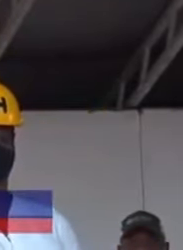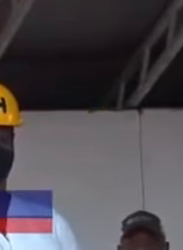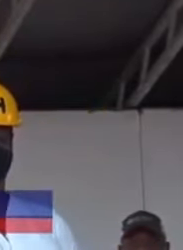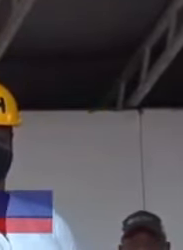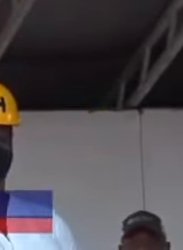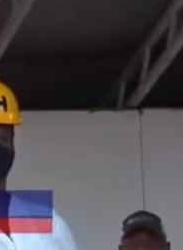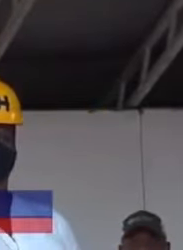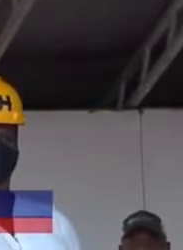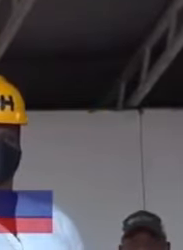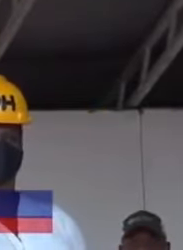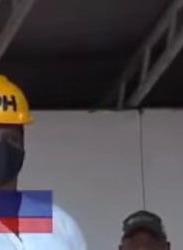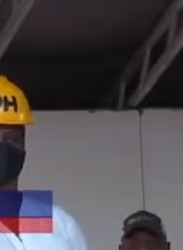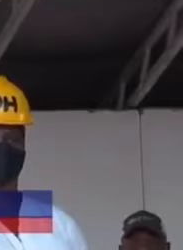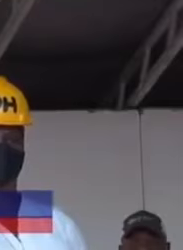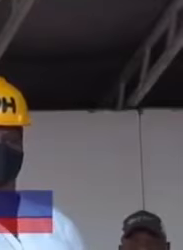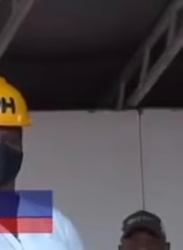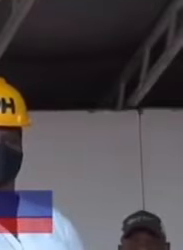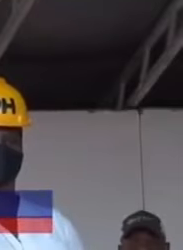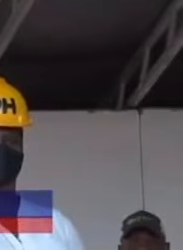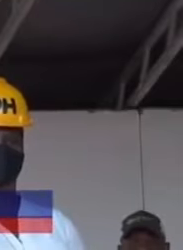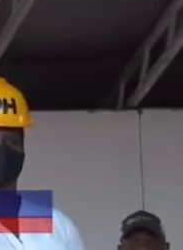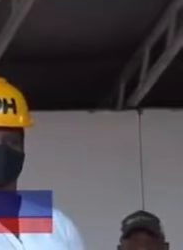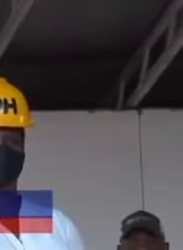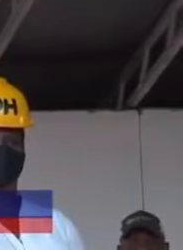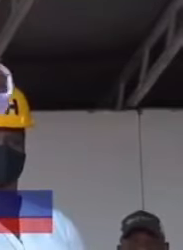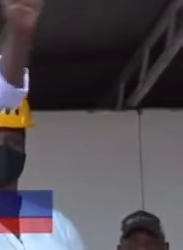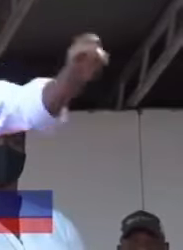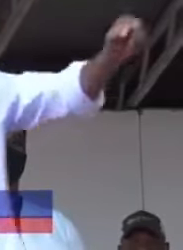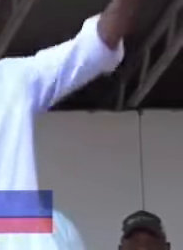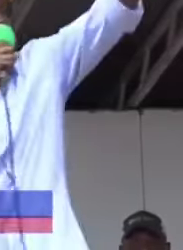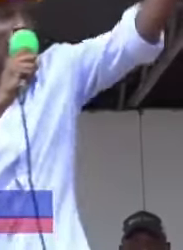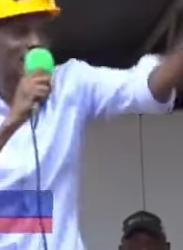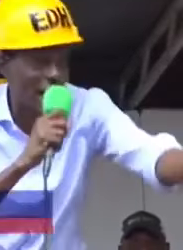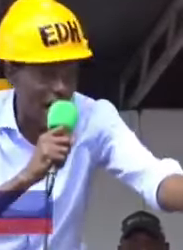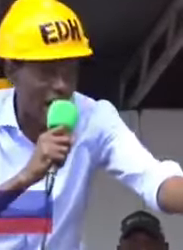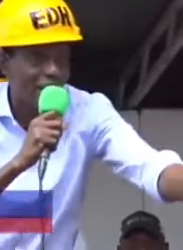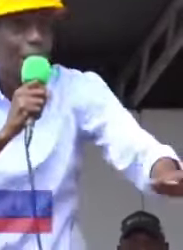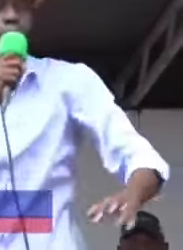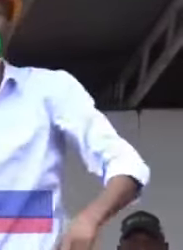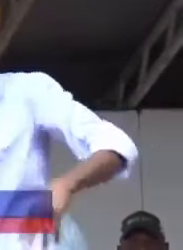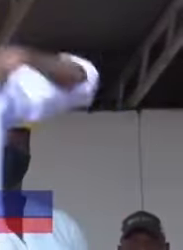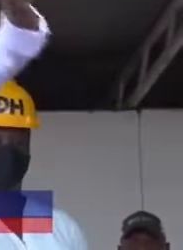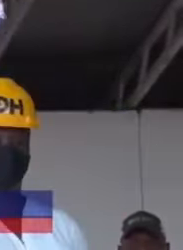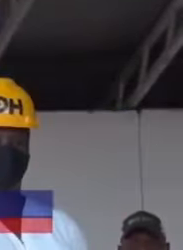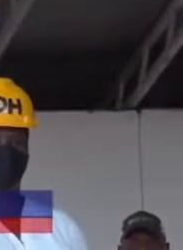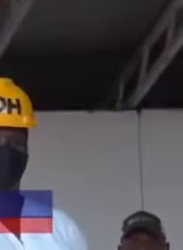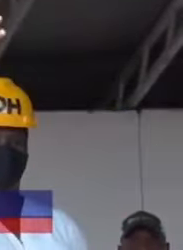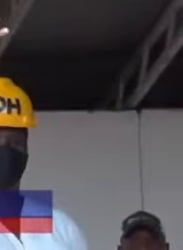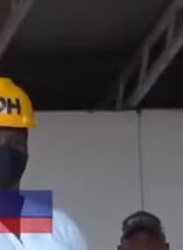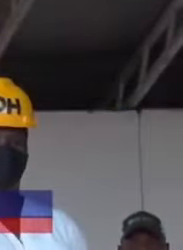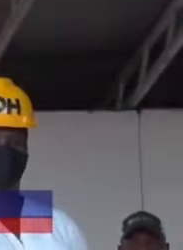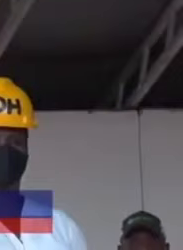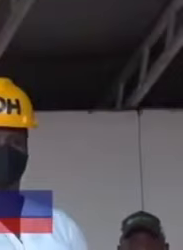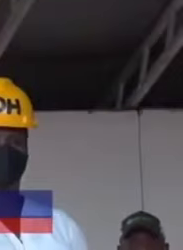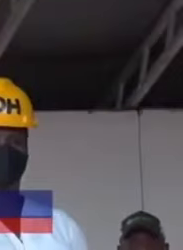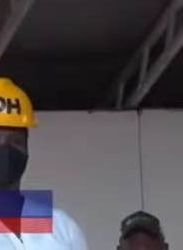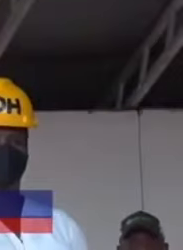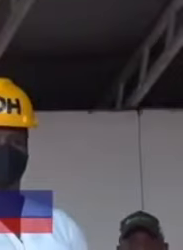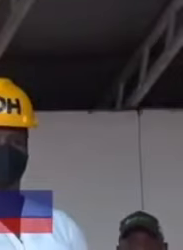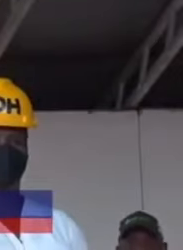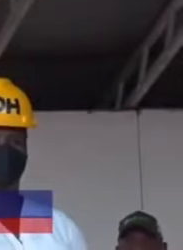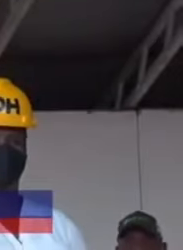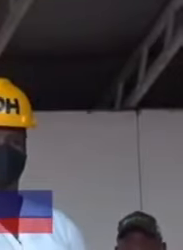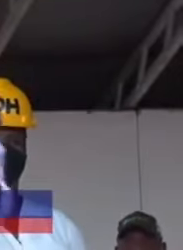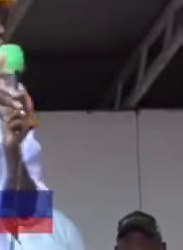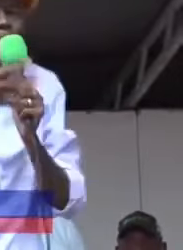cas, moi-même, je vais aller 7 février 2022, élection après année, ça, pour un président, peuple a